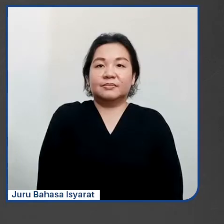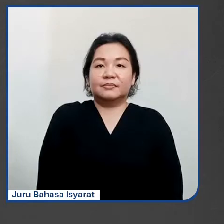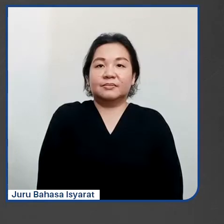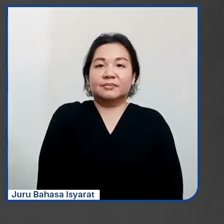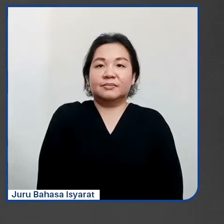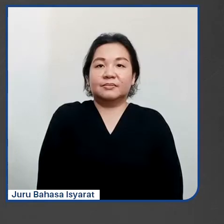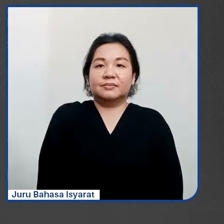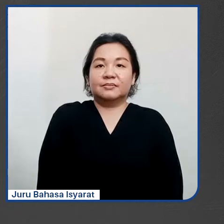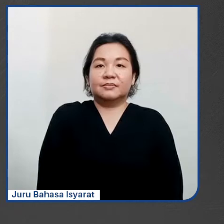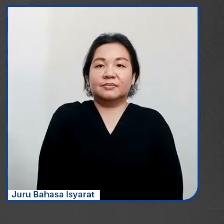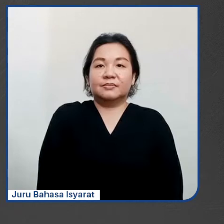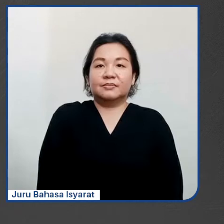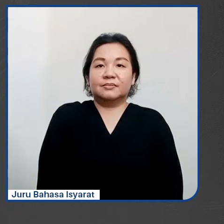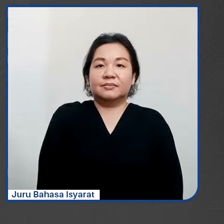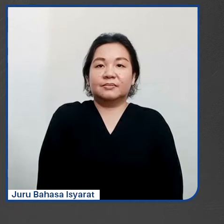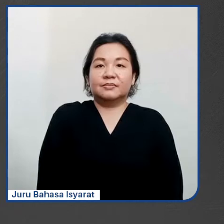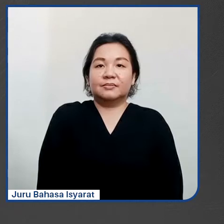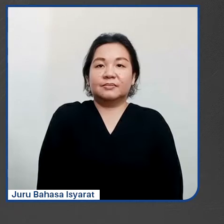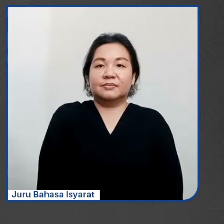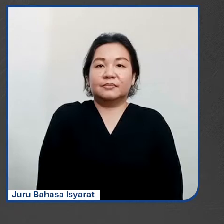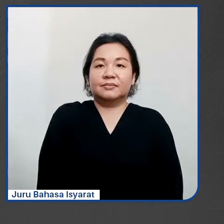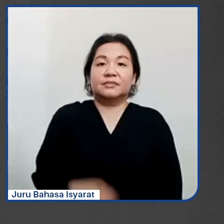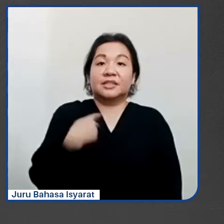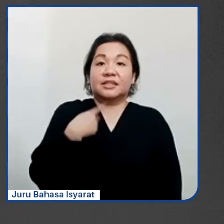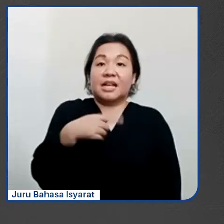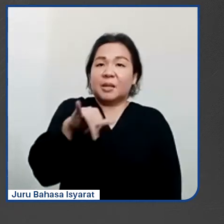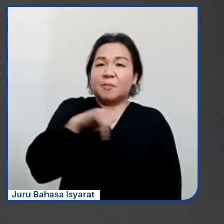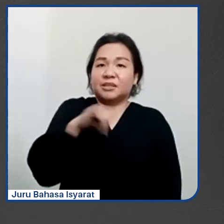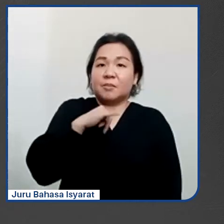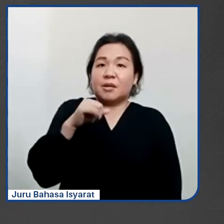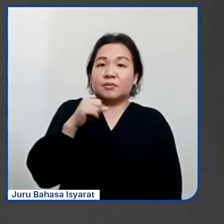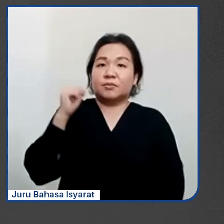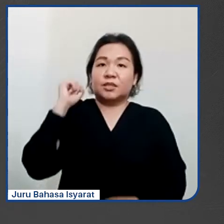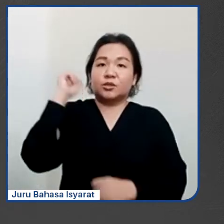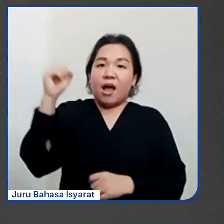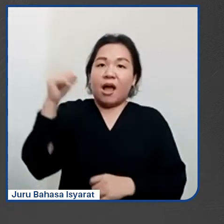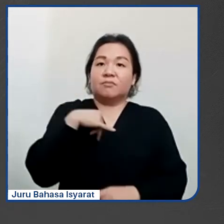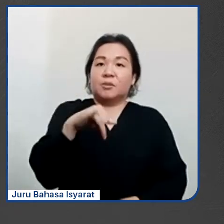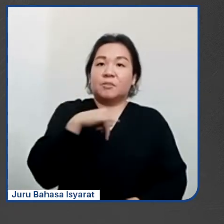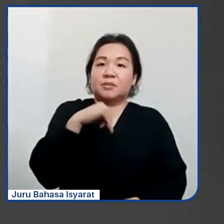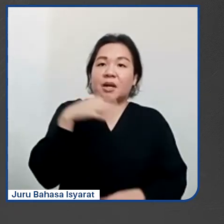nih, kita sama-sama berjuang, kita sama-sama dalam satu